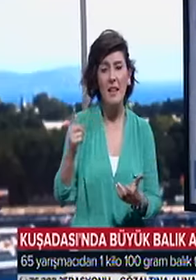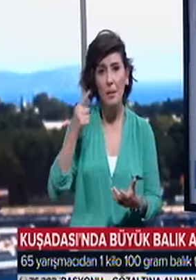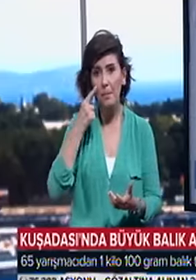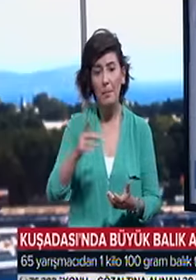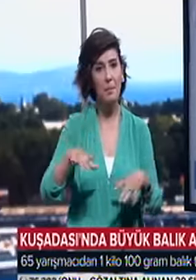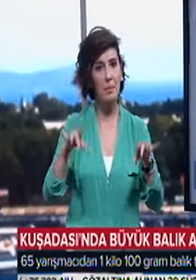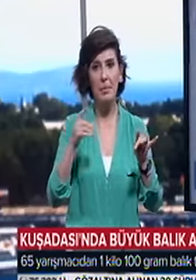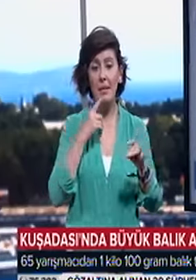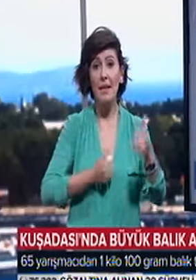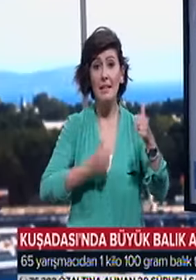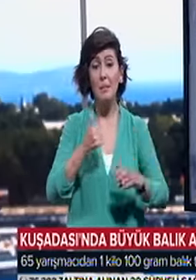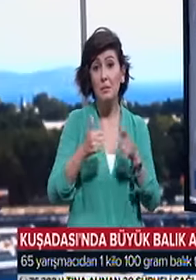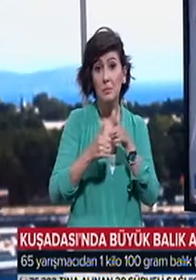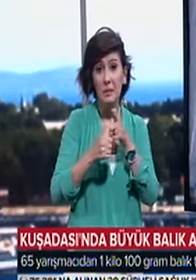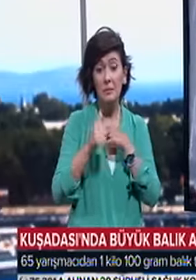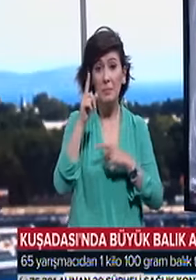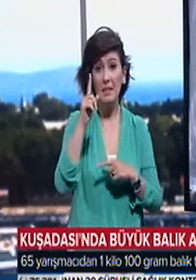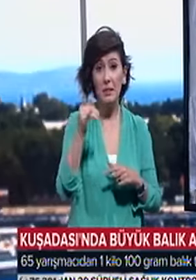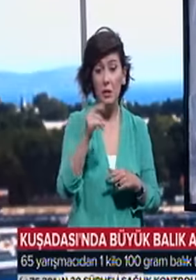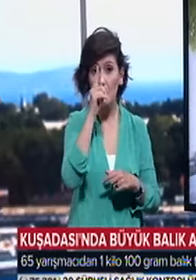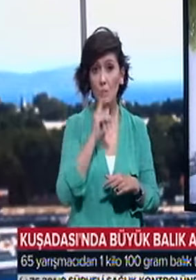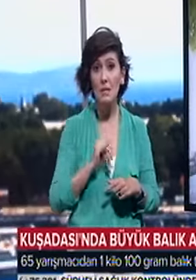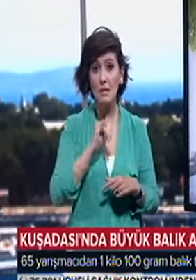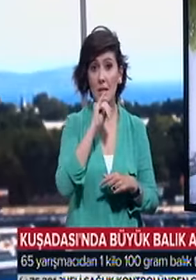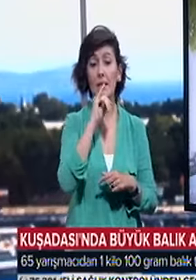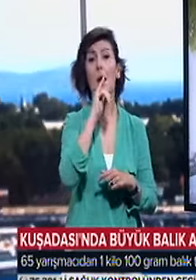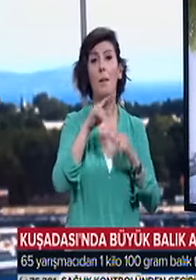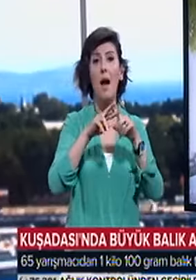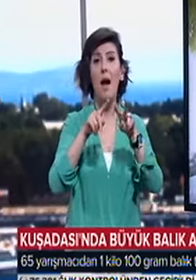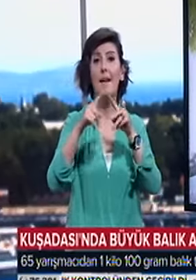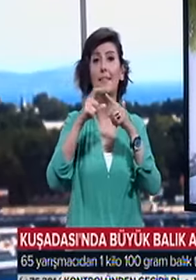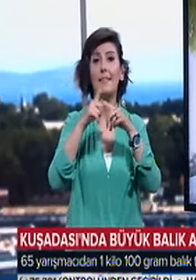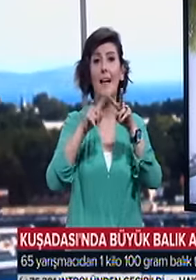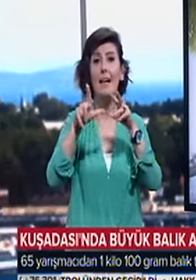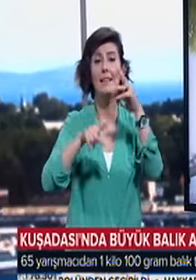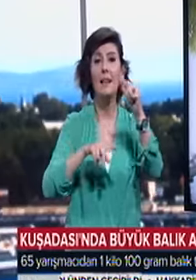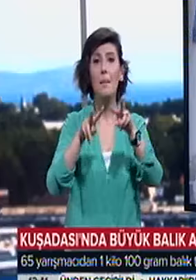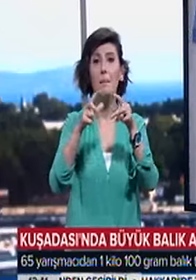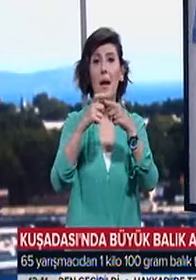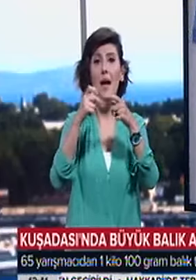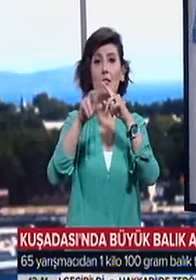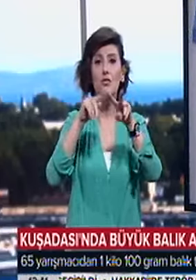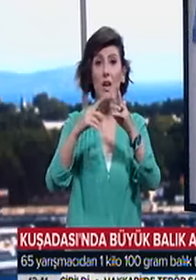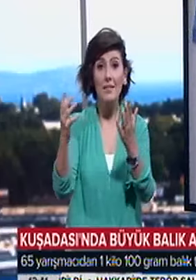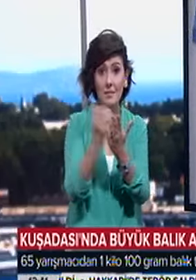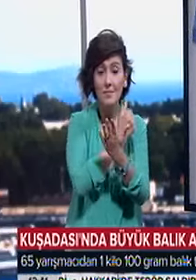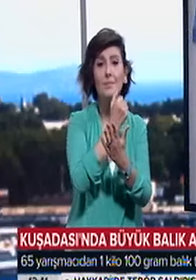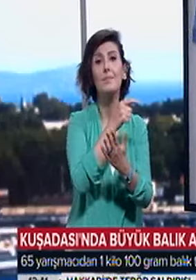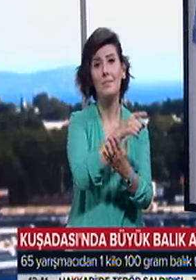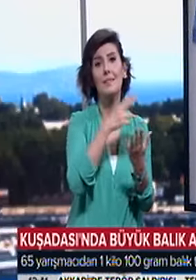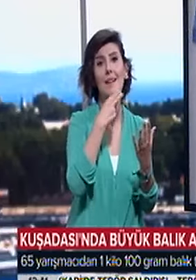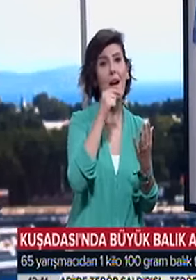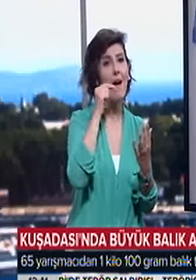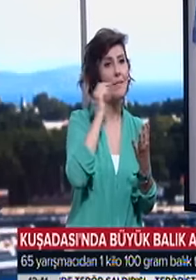ölçüldü. Yarışmada birinciliği 1 kilo 100 gramlık antenli mercan tutan Berhan Berki kazandı. Balık avı